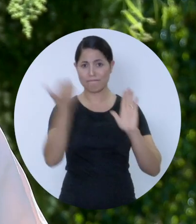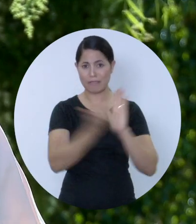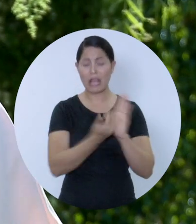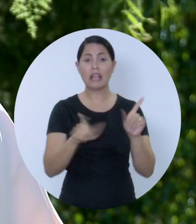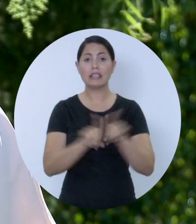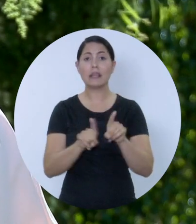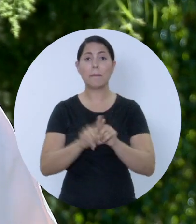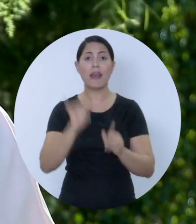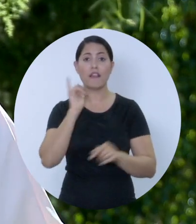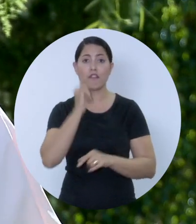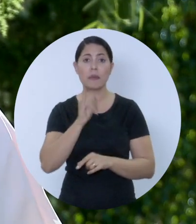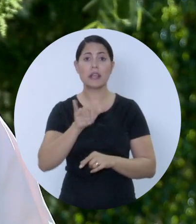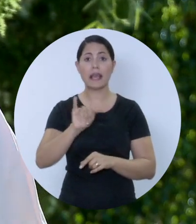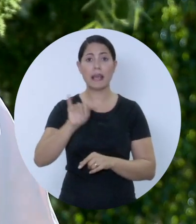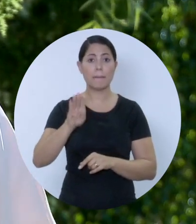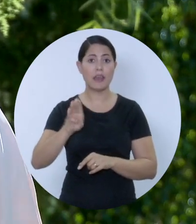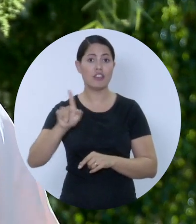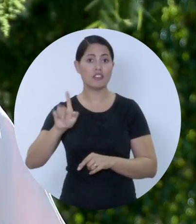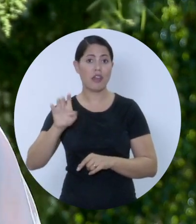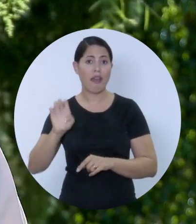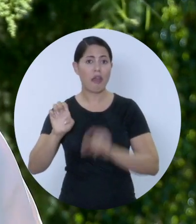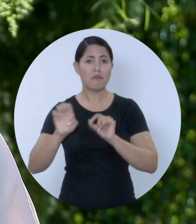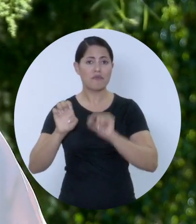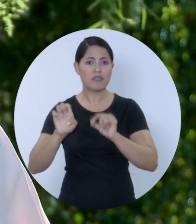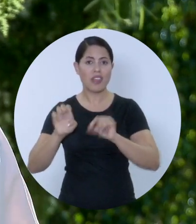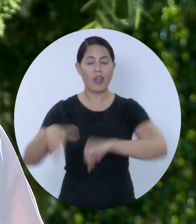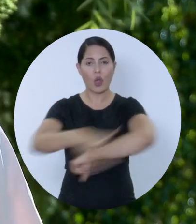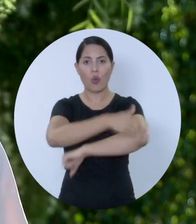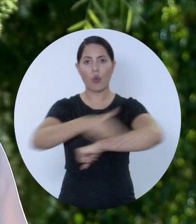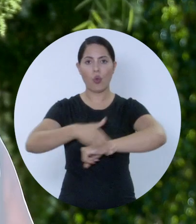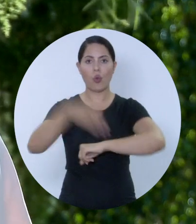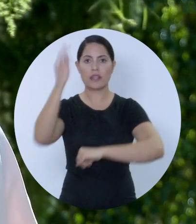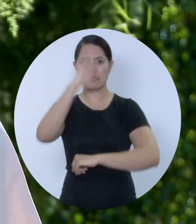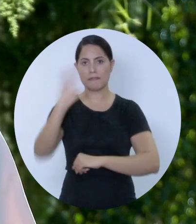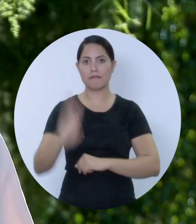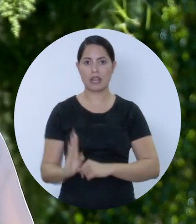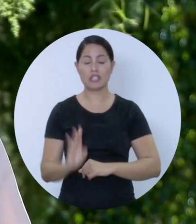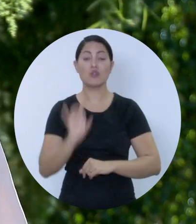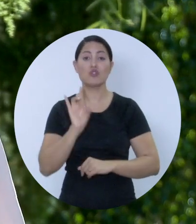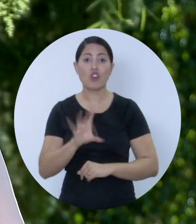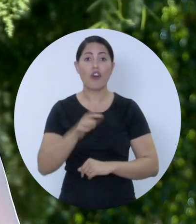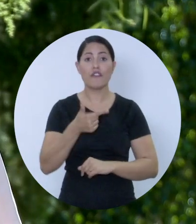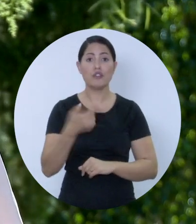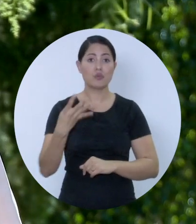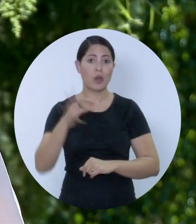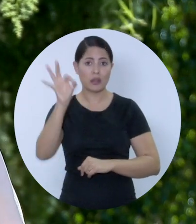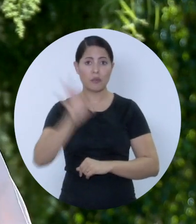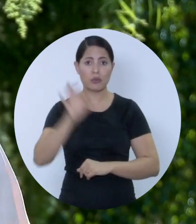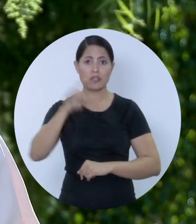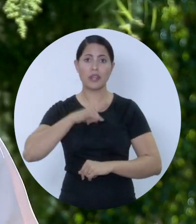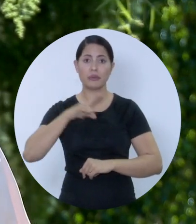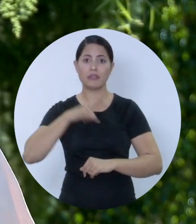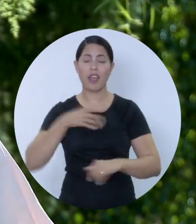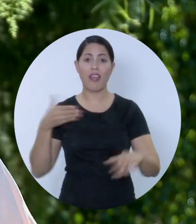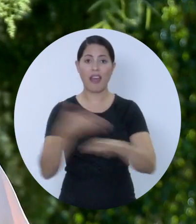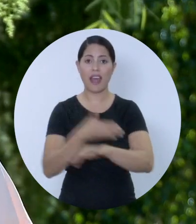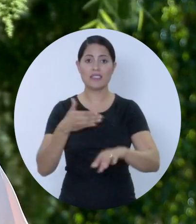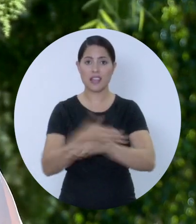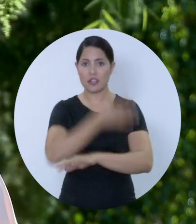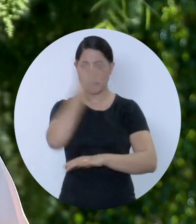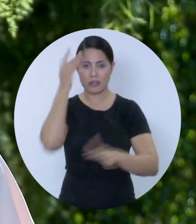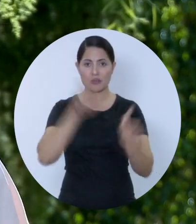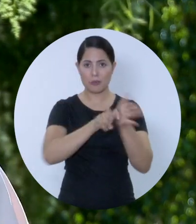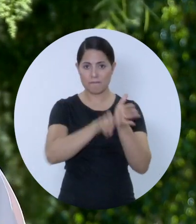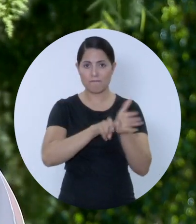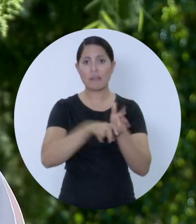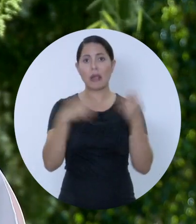do IBGE é sobre a acessibilidade das ruas do país. Apenas 4,7% tem rampas para aqueles que precisam de cadeira de